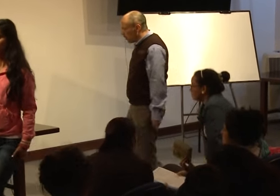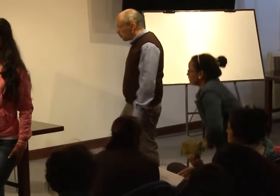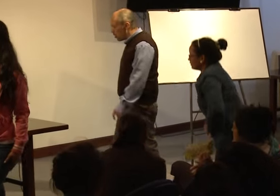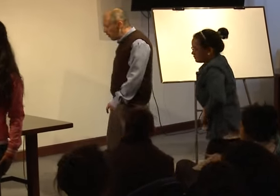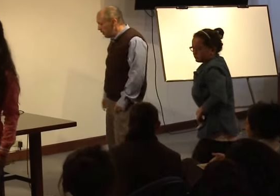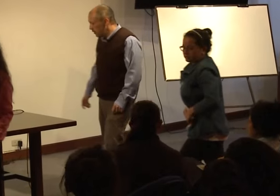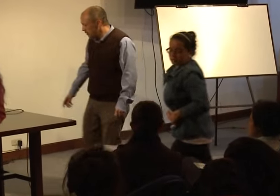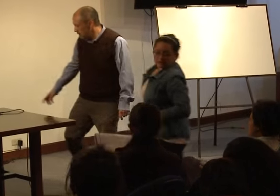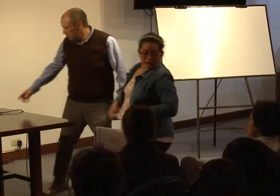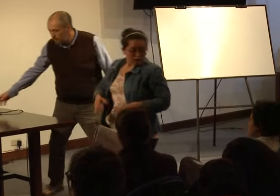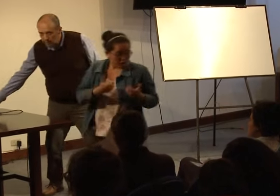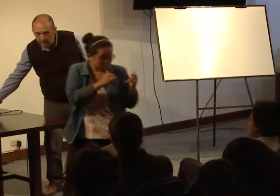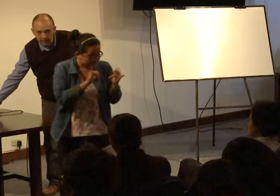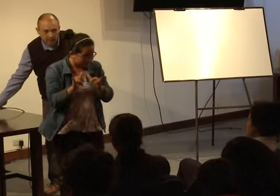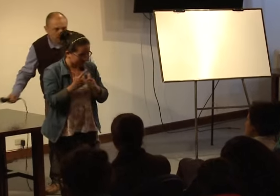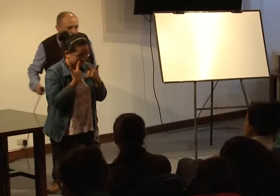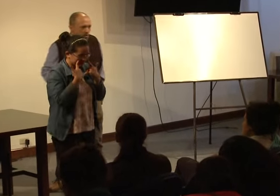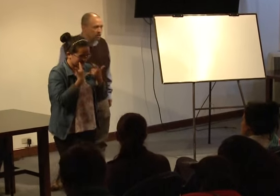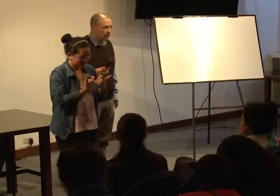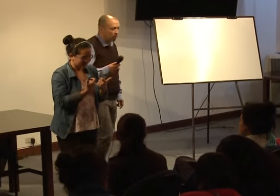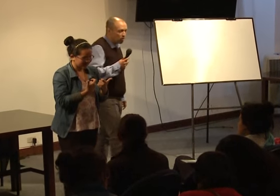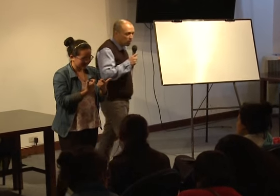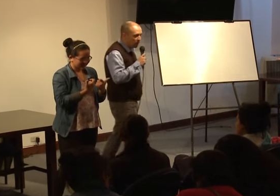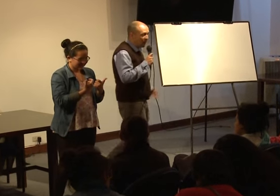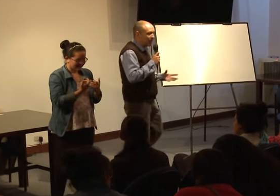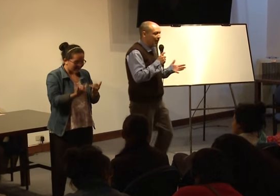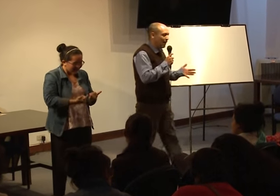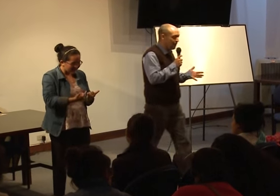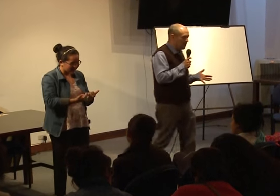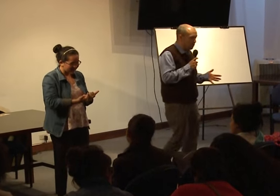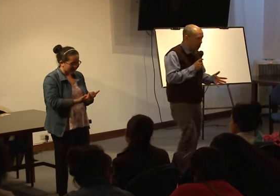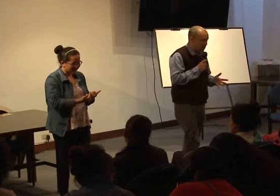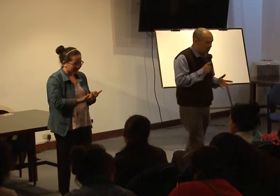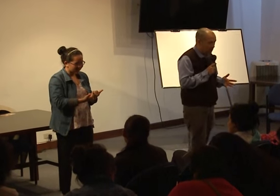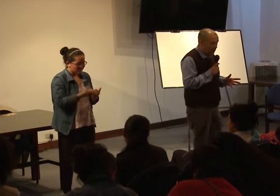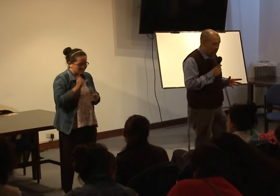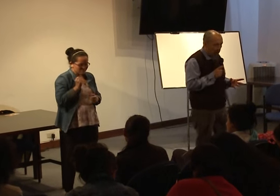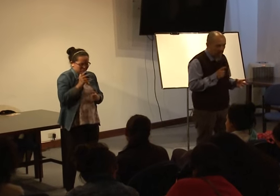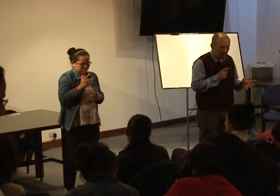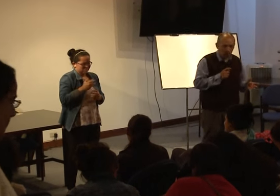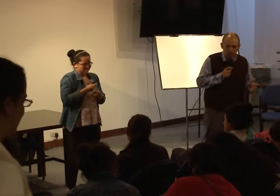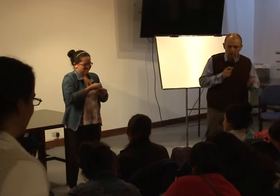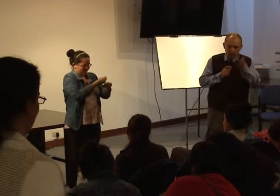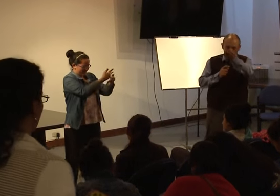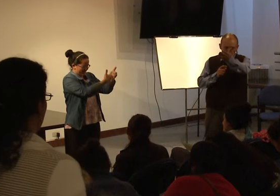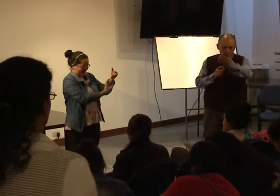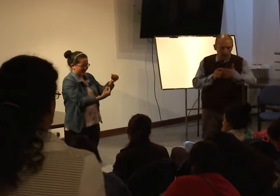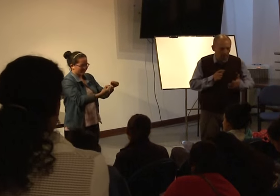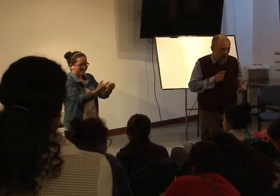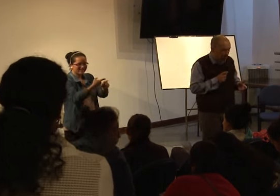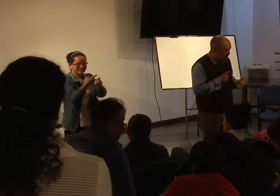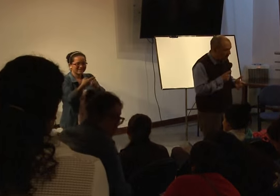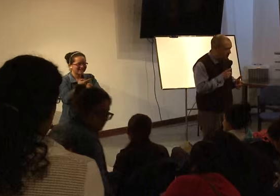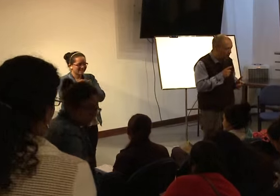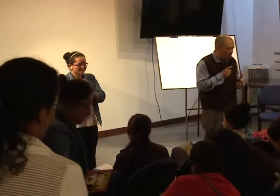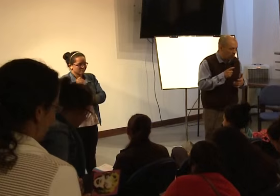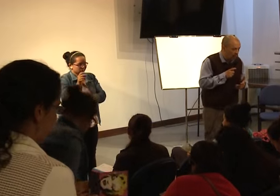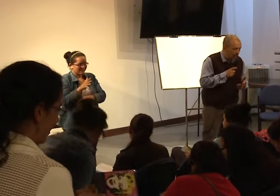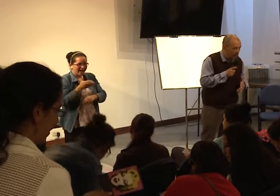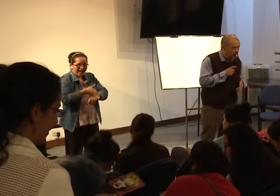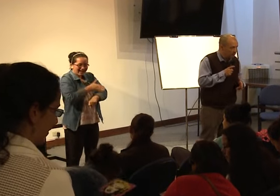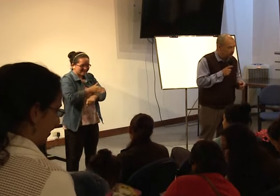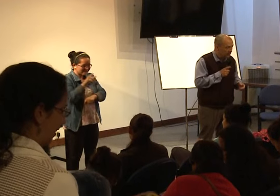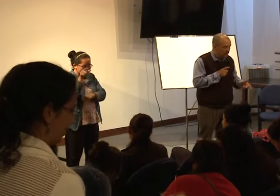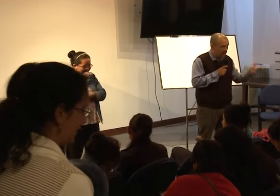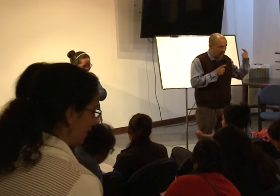Aquí hay una cosa muy chévere, y es que tenemos variedad en las descripciones, porque tenemos una descripción que nos acaban de ver ustedes haciéndola con